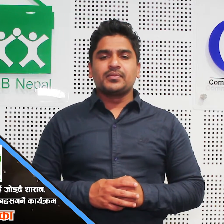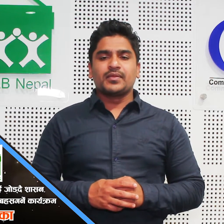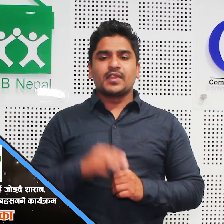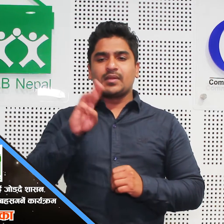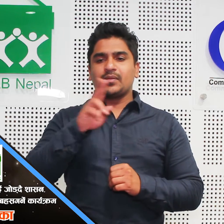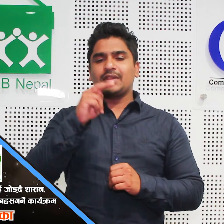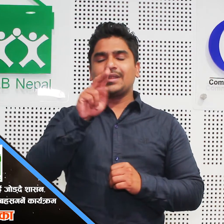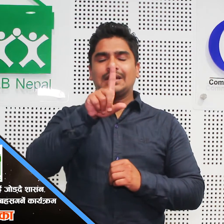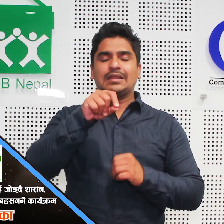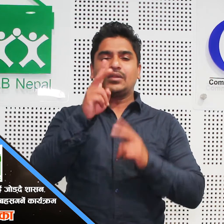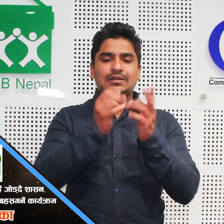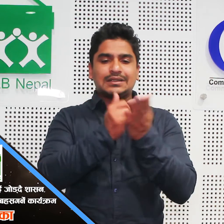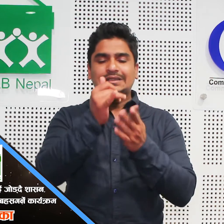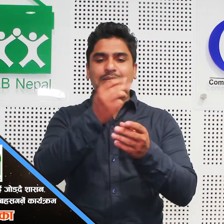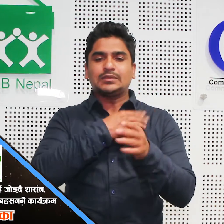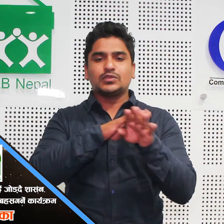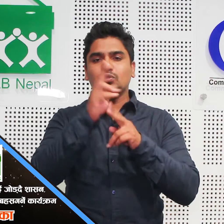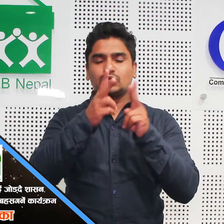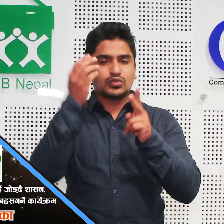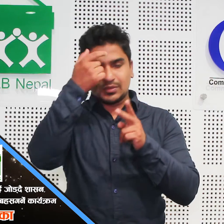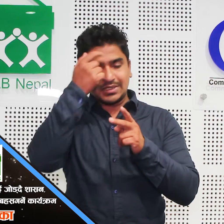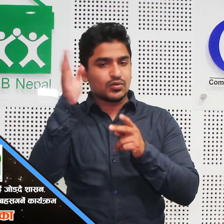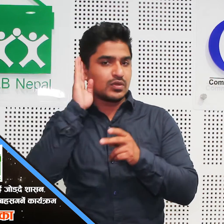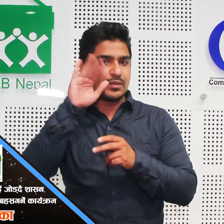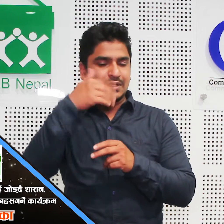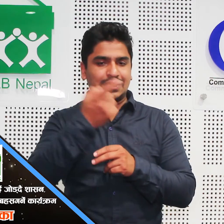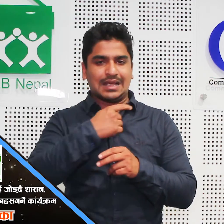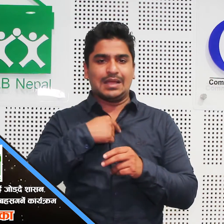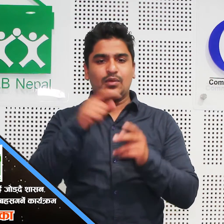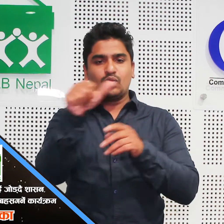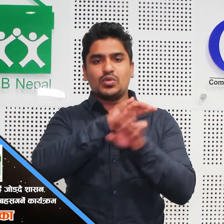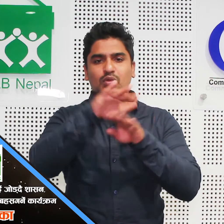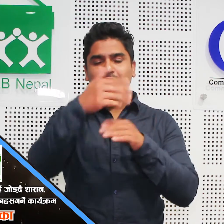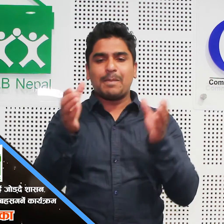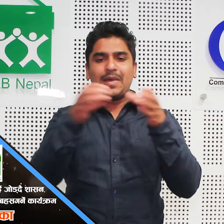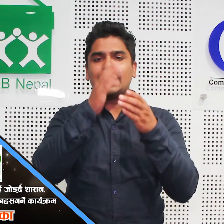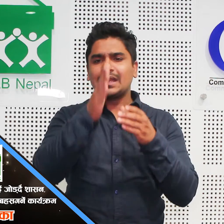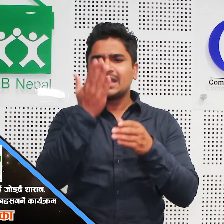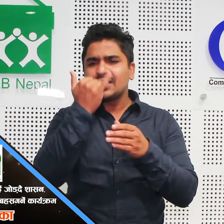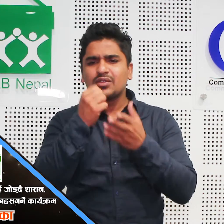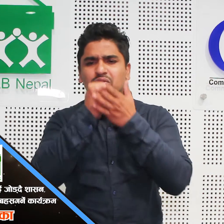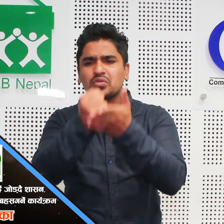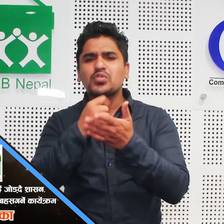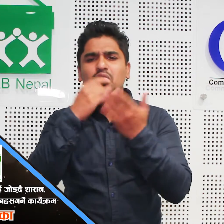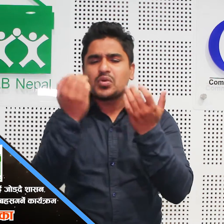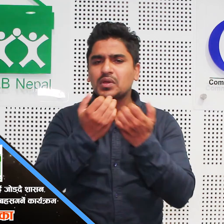मिथिला नगरपालिकाका कृषि व्यवसायीहरूको समस्या सुनेपछि हामीले उनीहरूलाई पालिकाले किन सहयोग नगरेको र